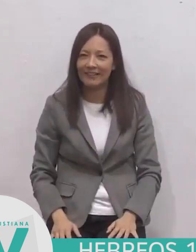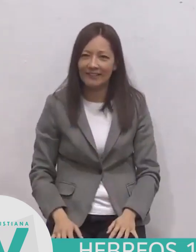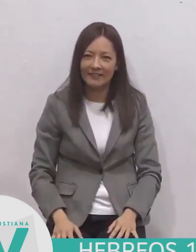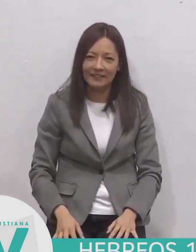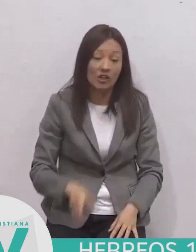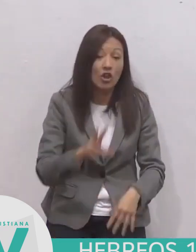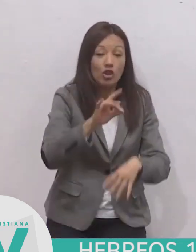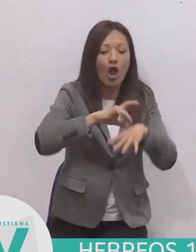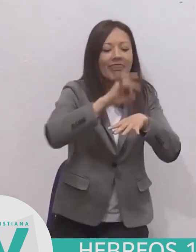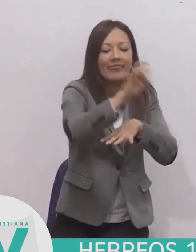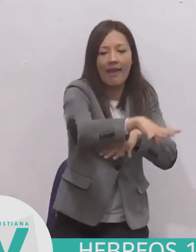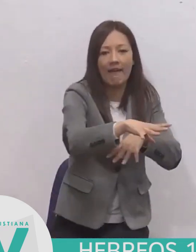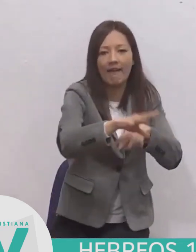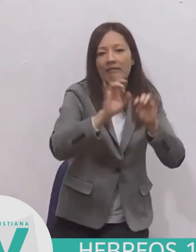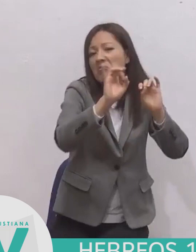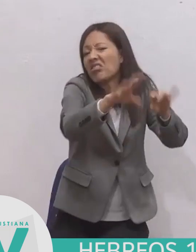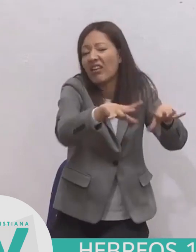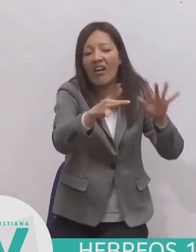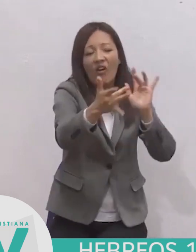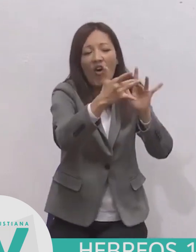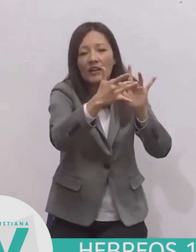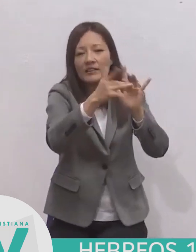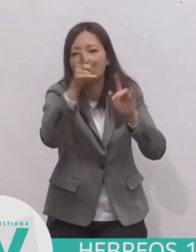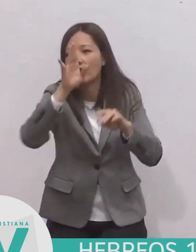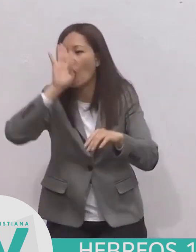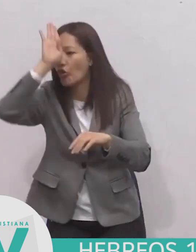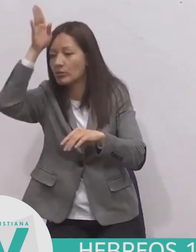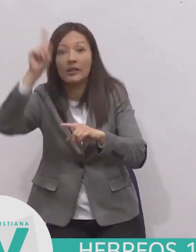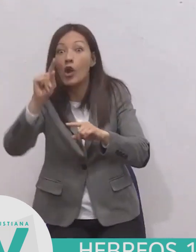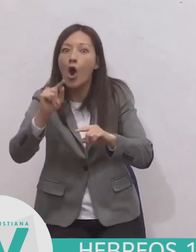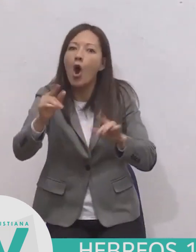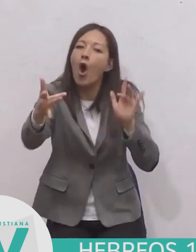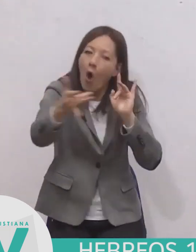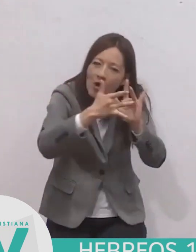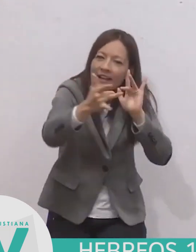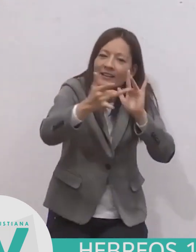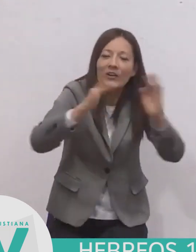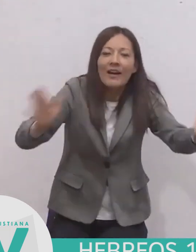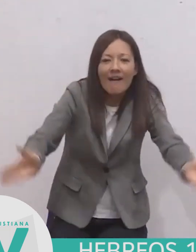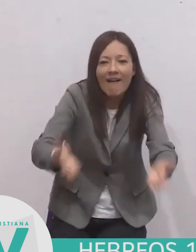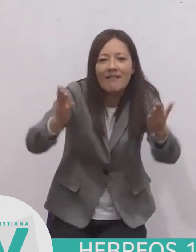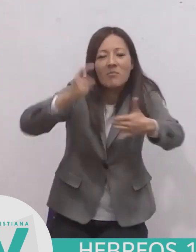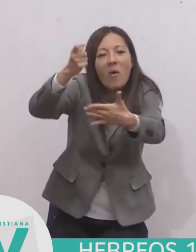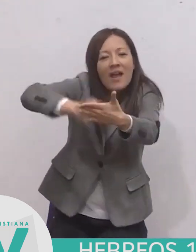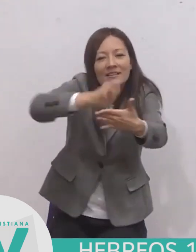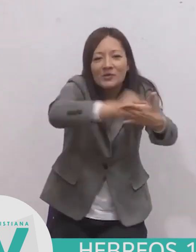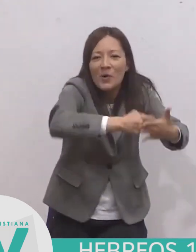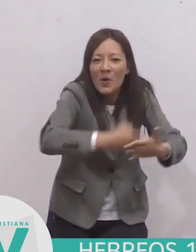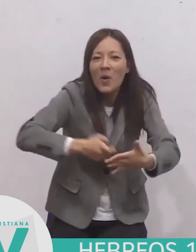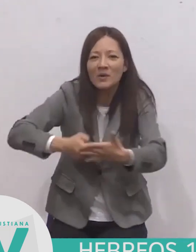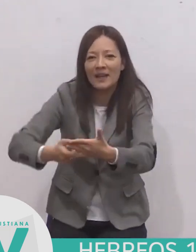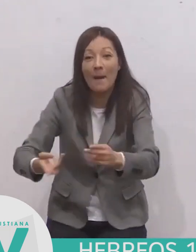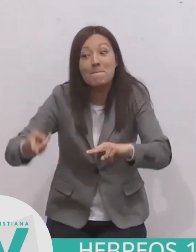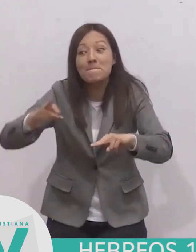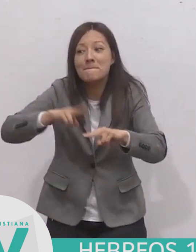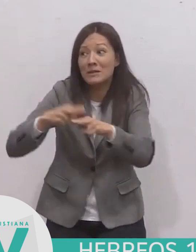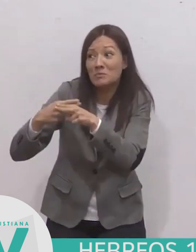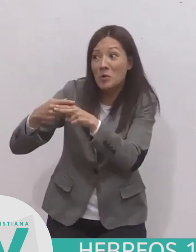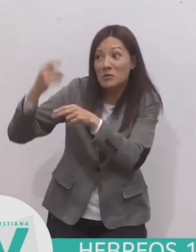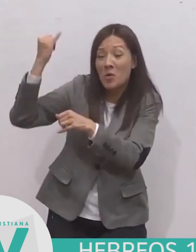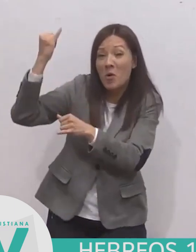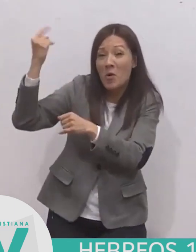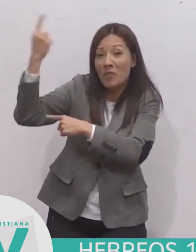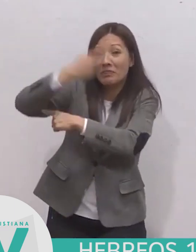No dejando de conectarnos como algunos tienen por costumbre, sino exhortándoos y tanto más cuanto veis que aquel día se